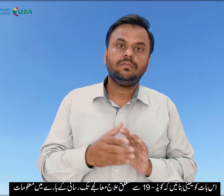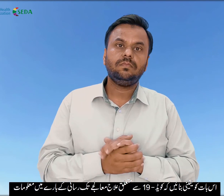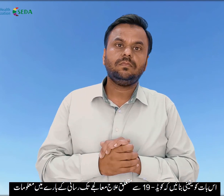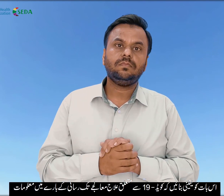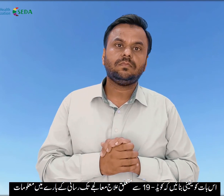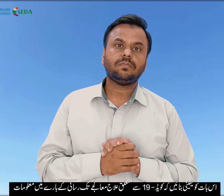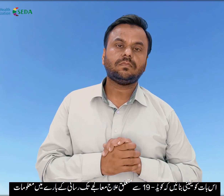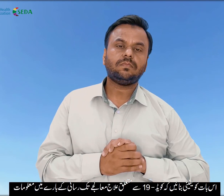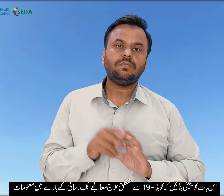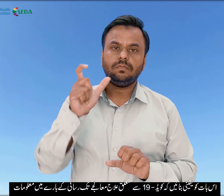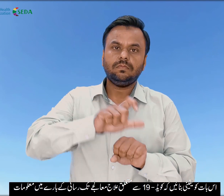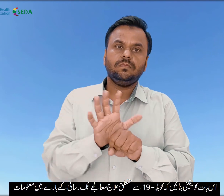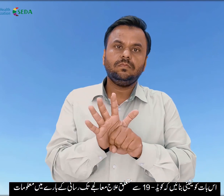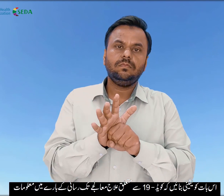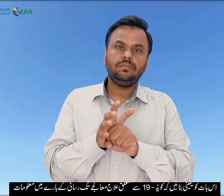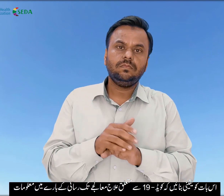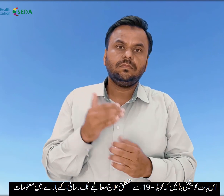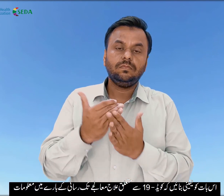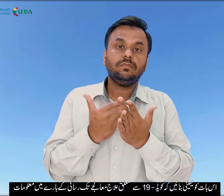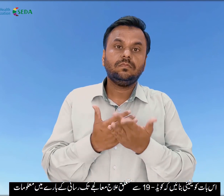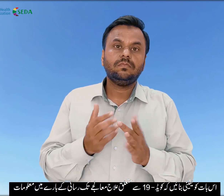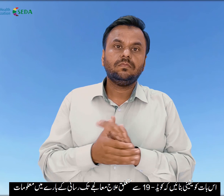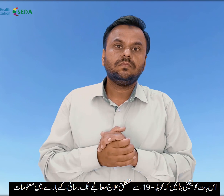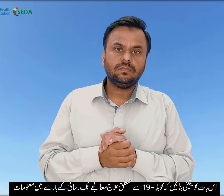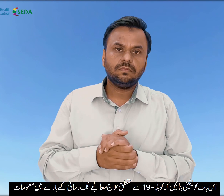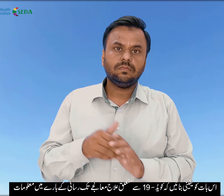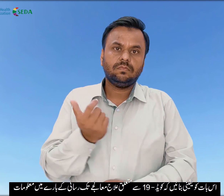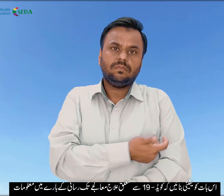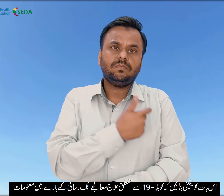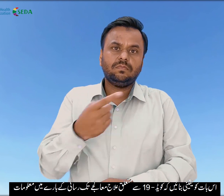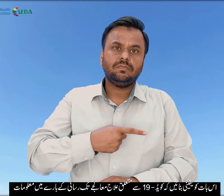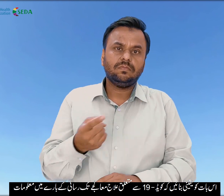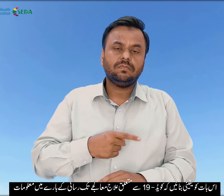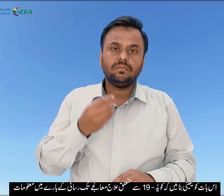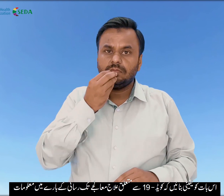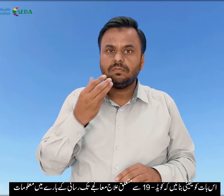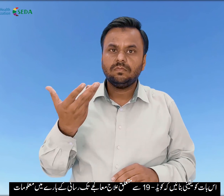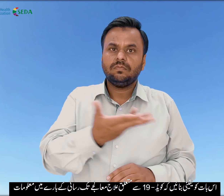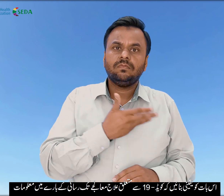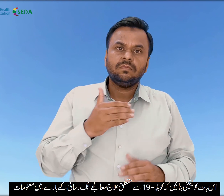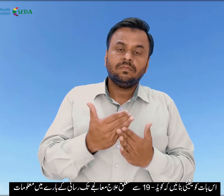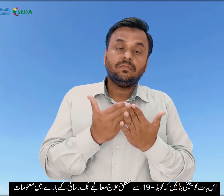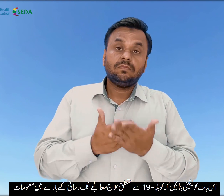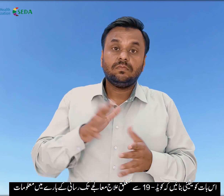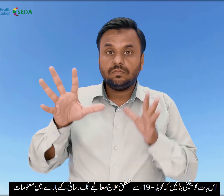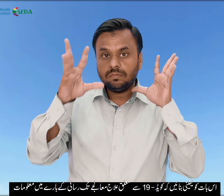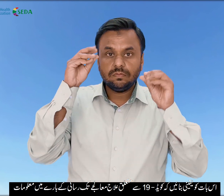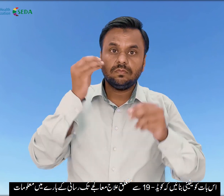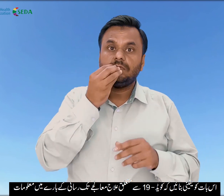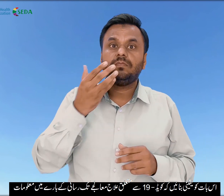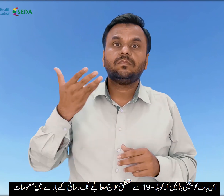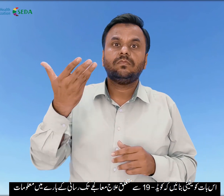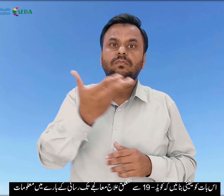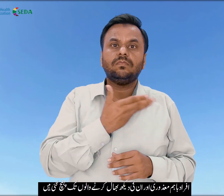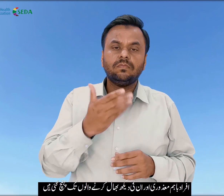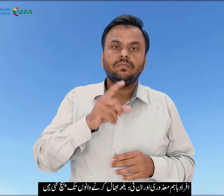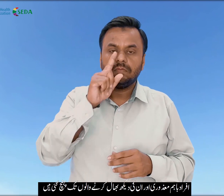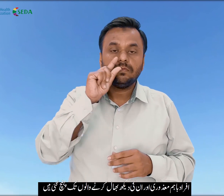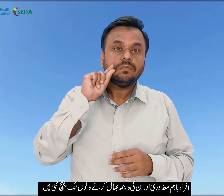یقینی بنائیں کہ کووڈ-19 سے متعلق علاج معالجے تک رسائی کے بارے میں معلومات افراد